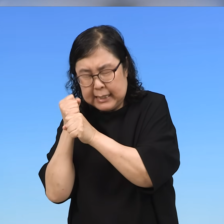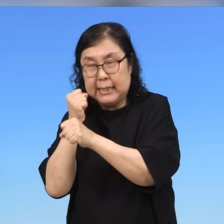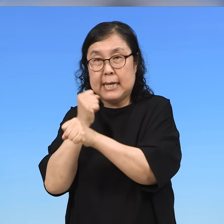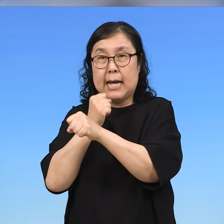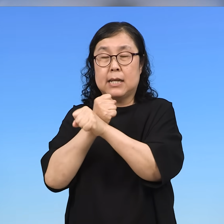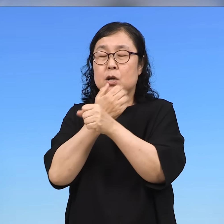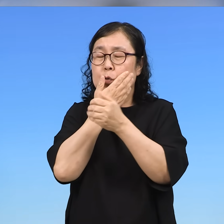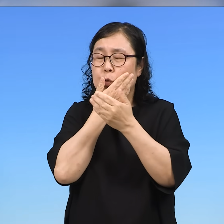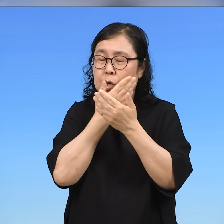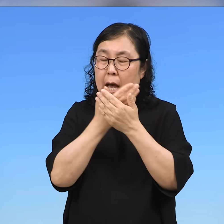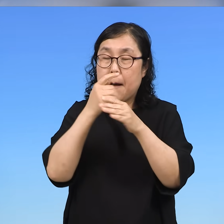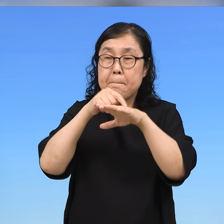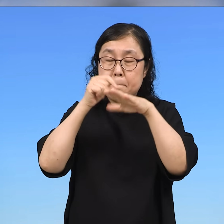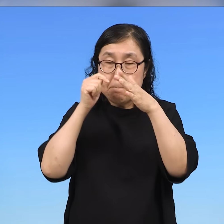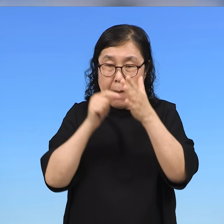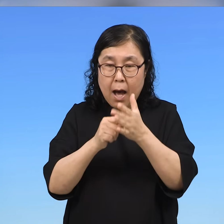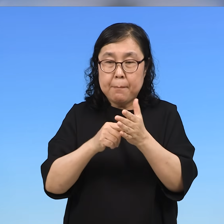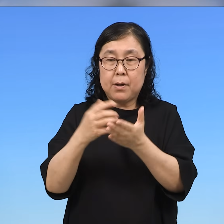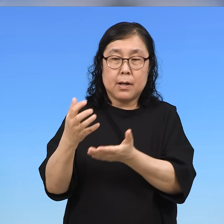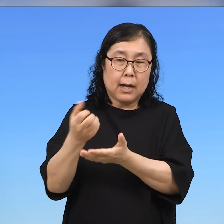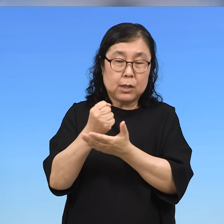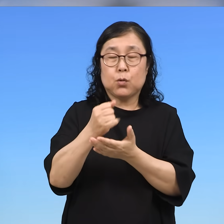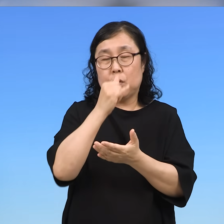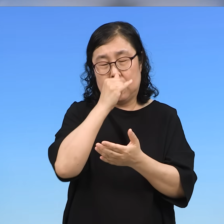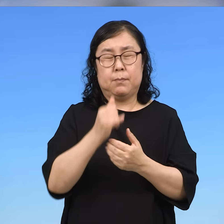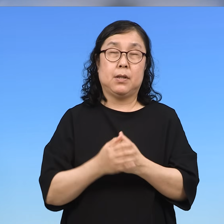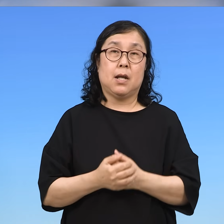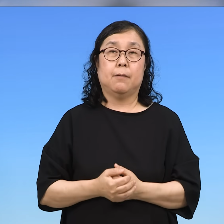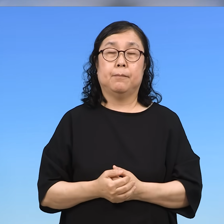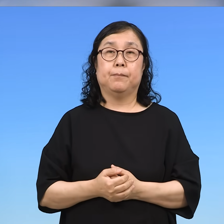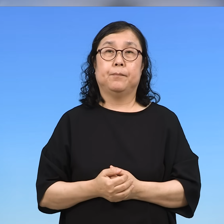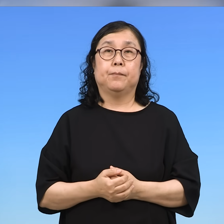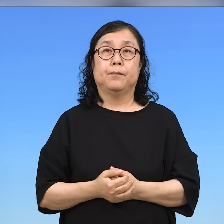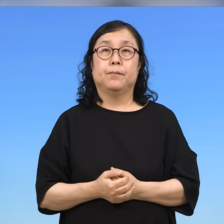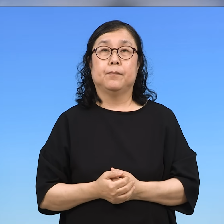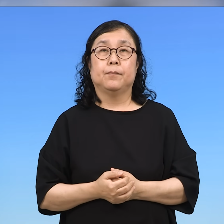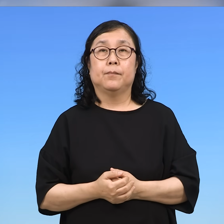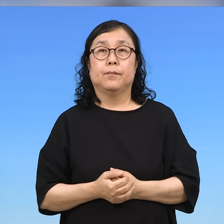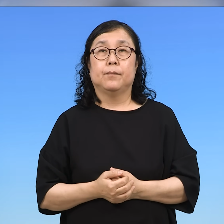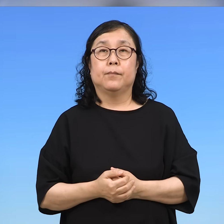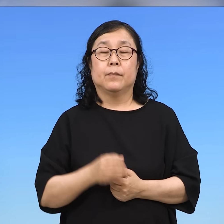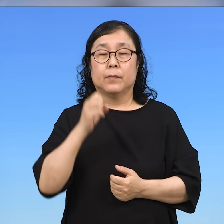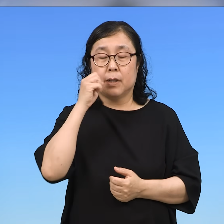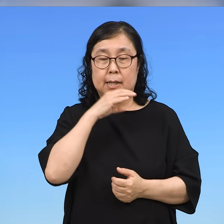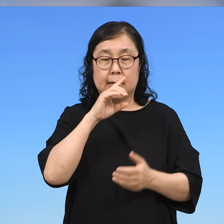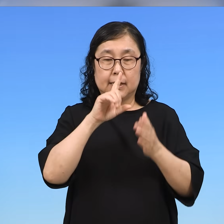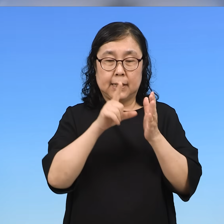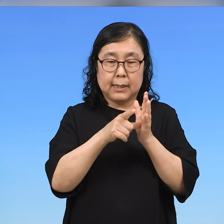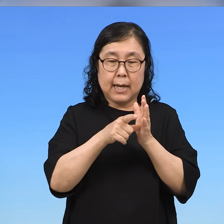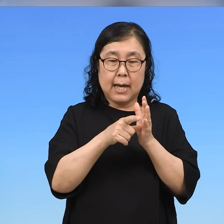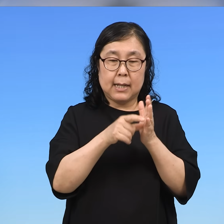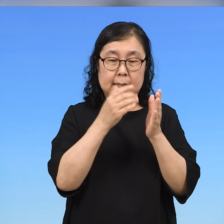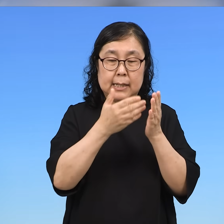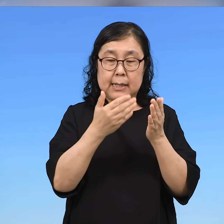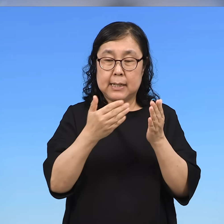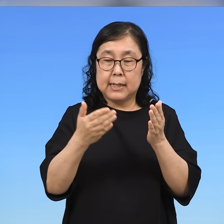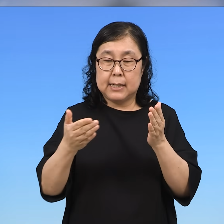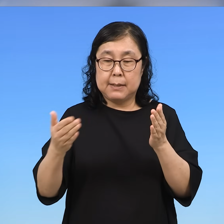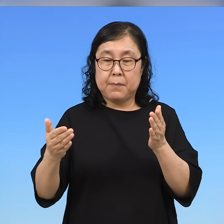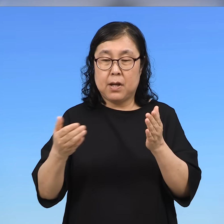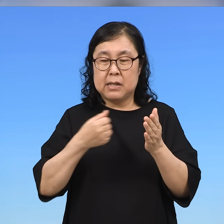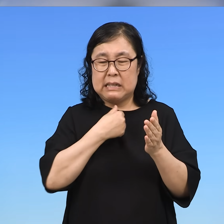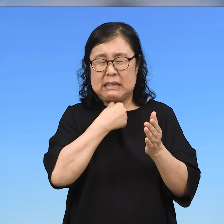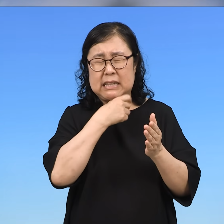의지하는 그 귀한 중심을 어른들이 갖고 계시는 거 아닙니까? 그저 시간 지나면 저절로 얻어지는